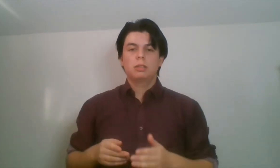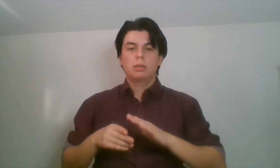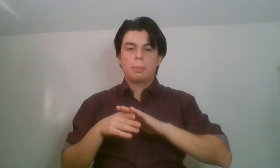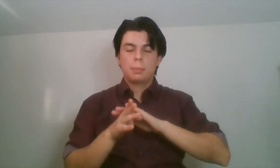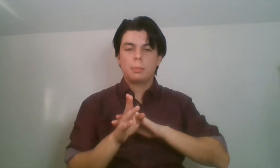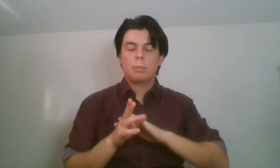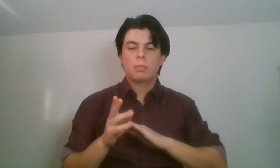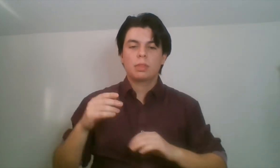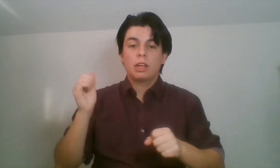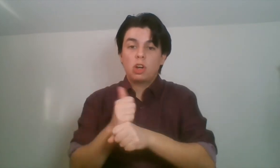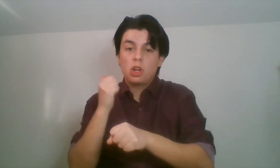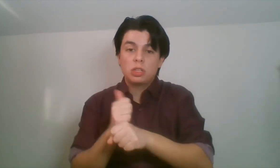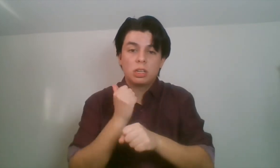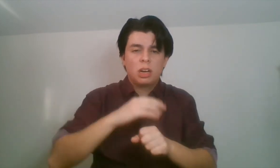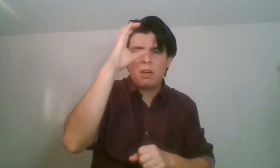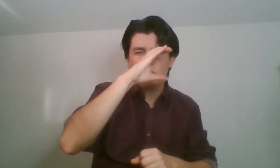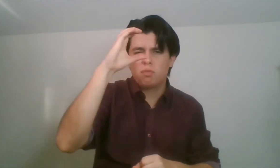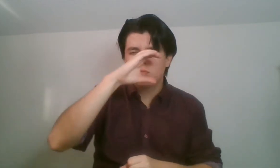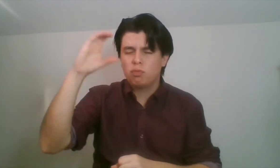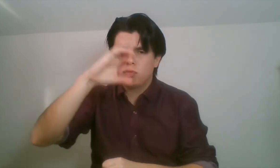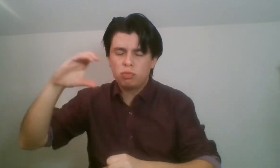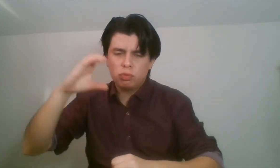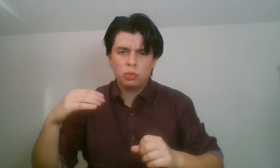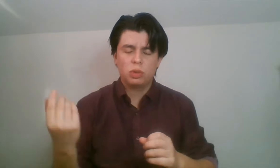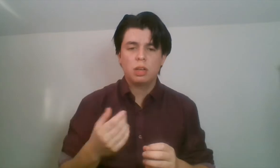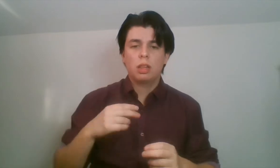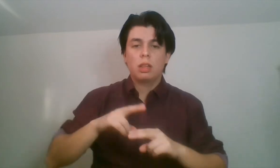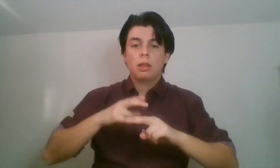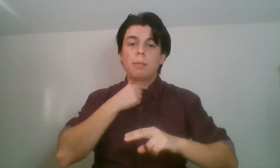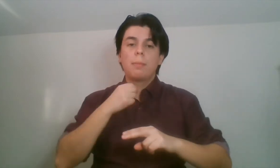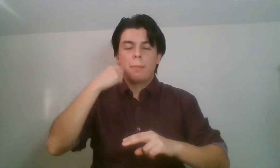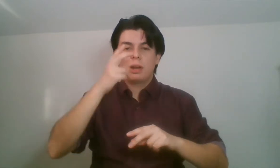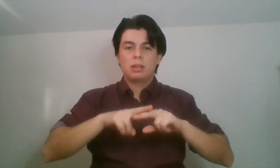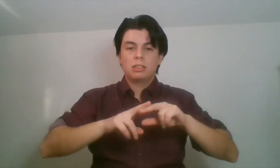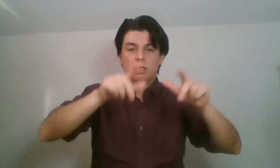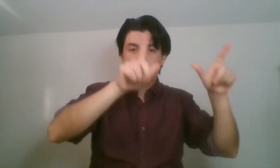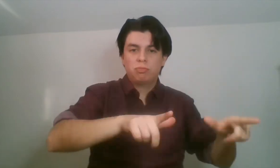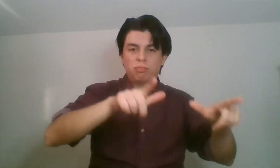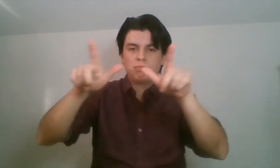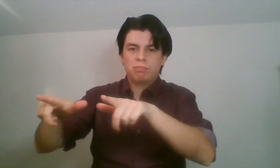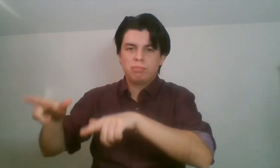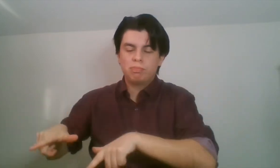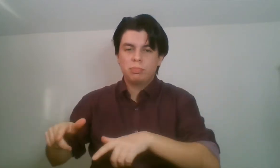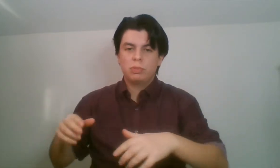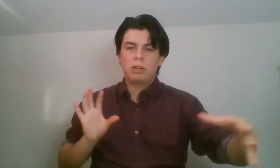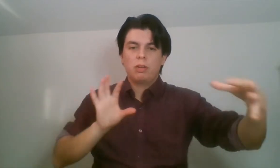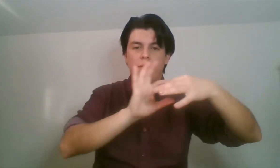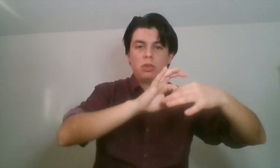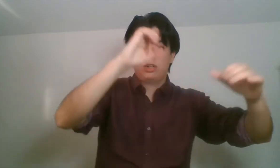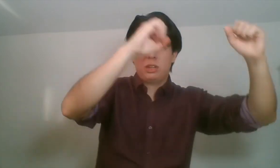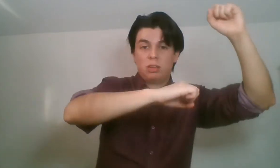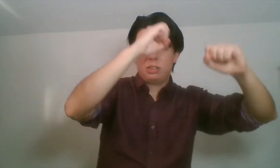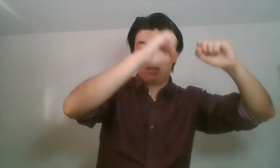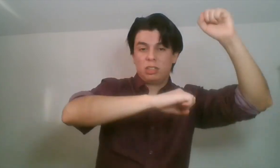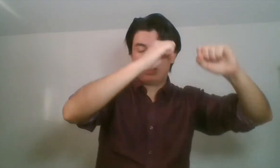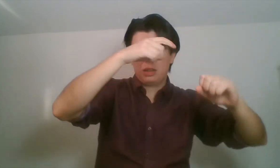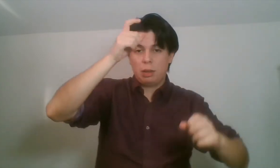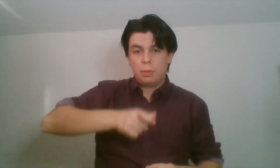por alguno de estos caballeros, ¿cierto?, en una sencilla hoja de papel donde se plasma la visión de estos fundadores